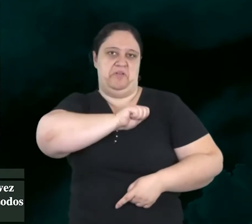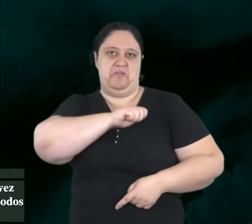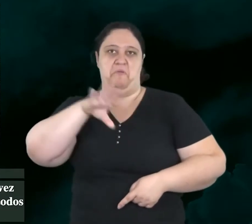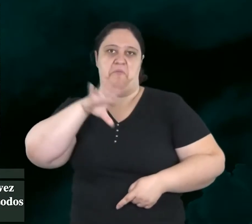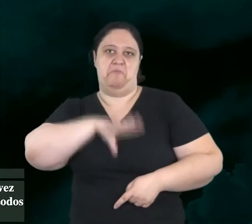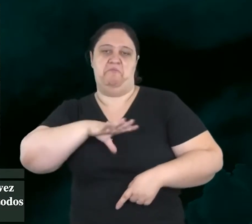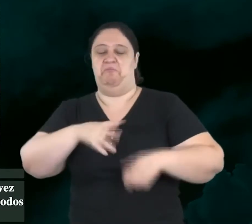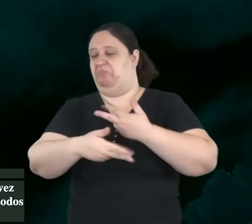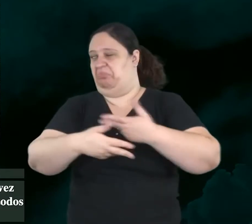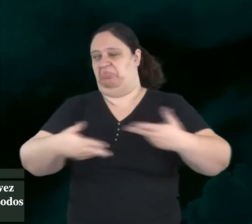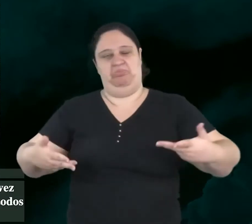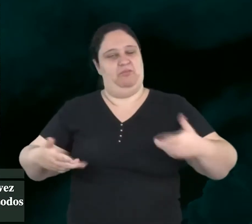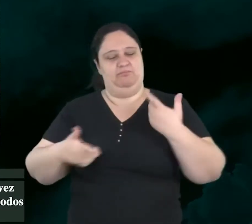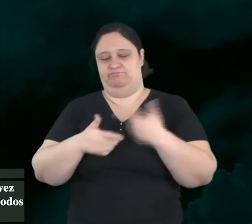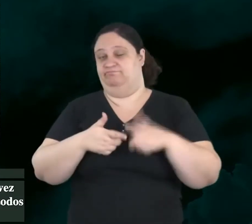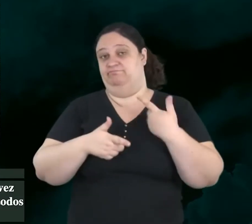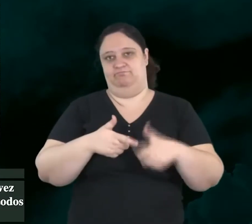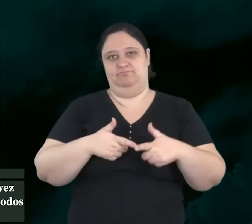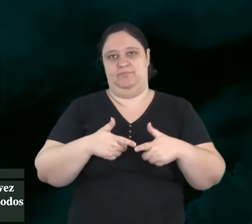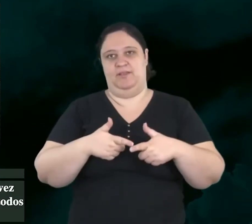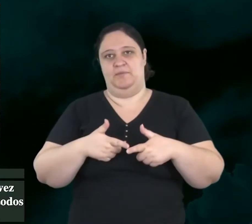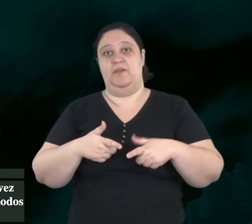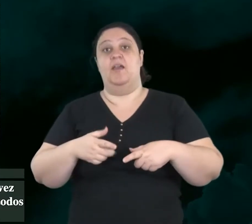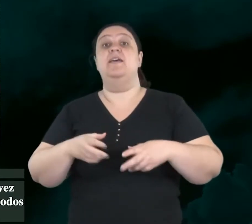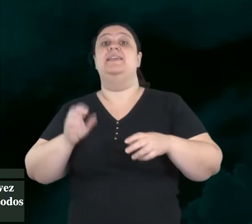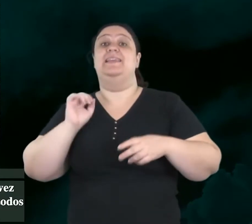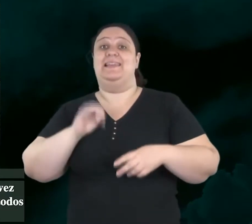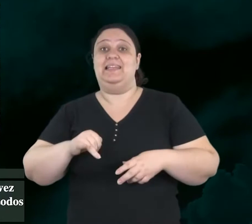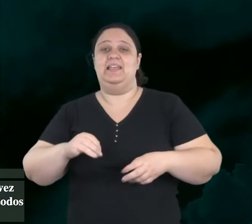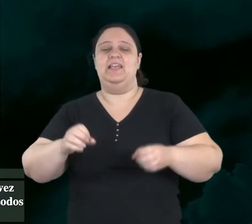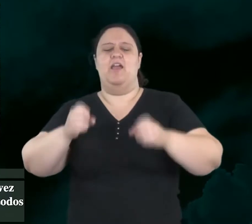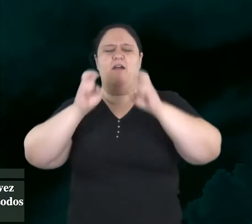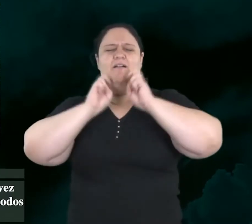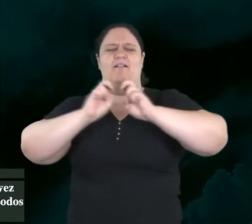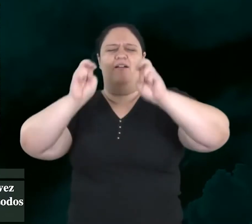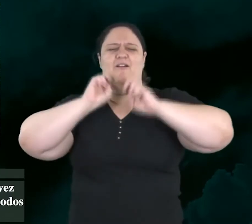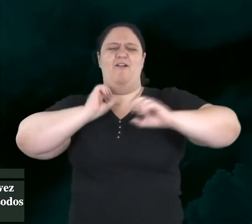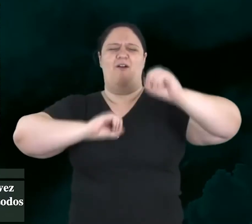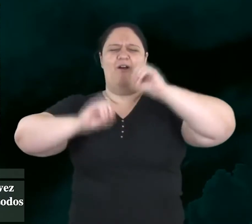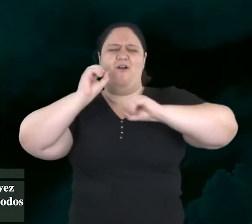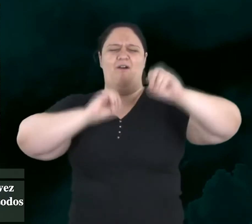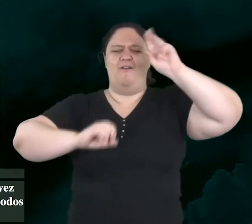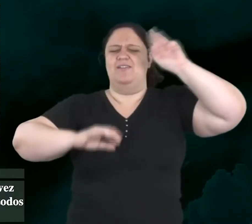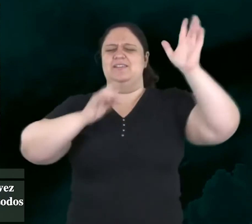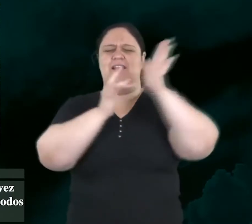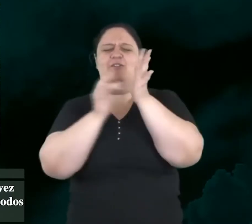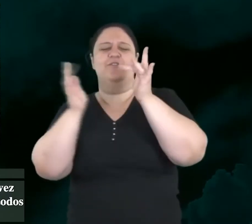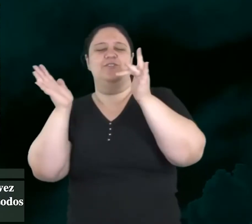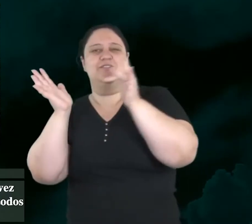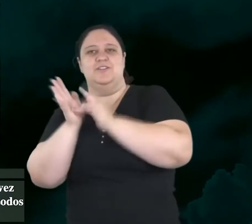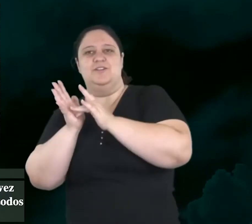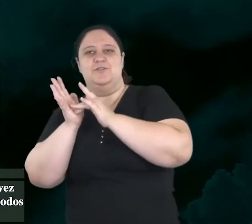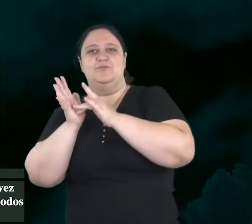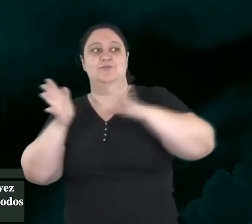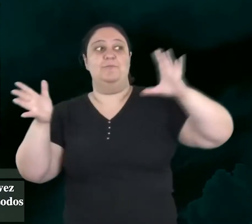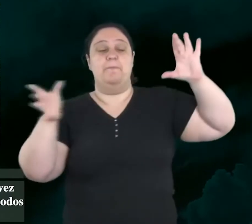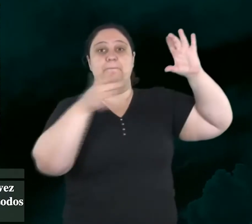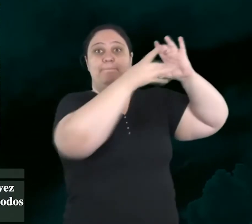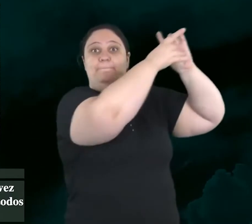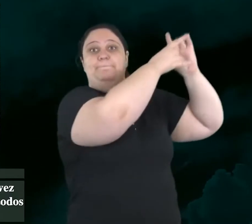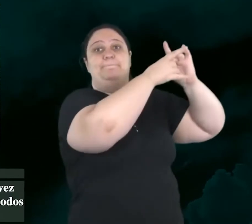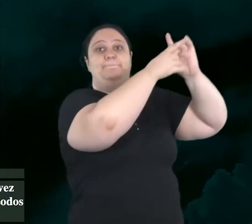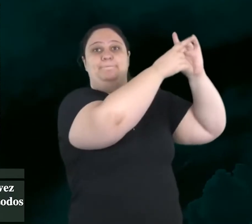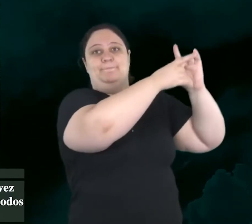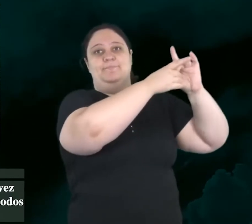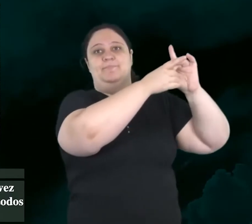invocam. Portanto, nós somos esses que invocam o nome do Senhor. Por quê? Porque nós descobrimos o caminho